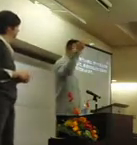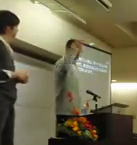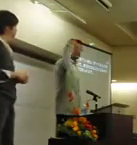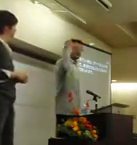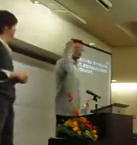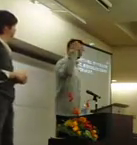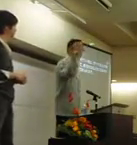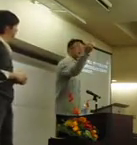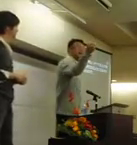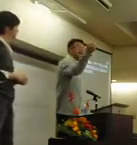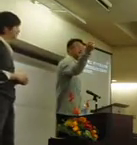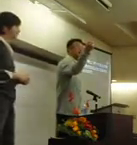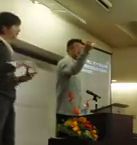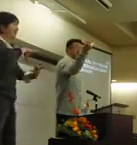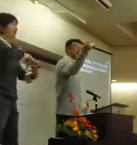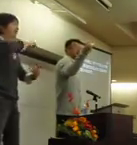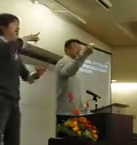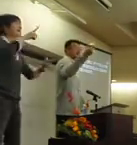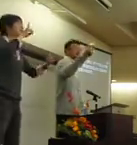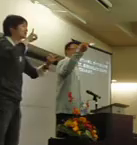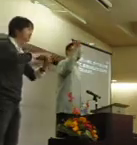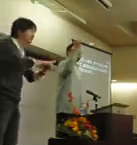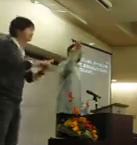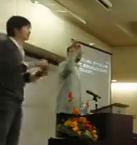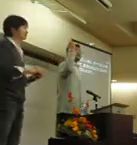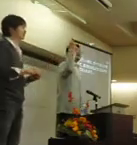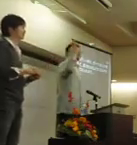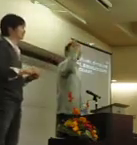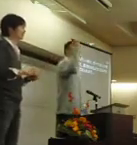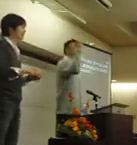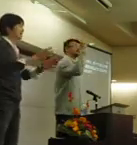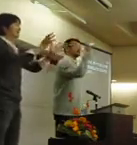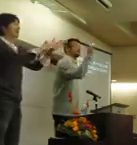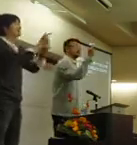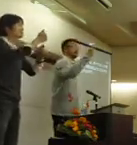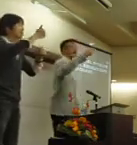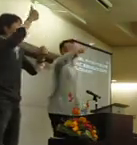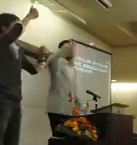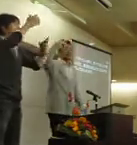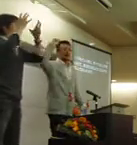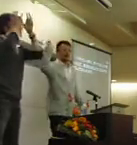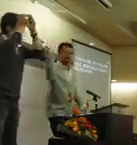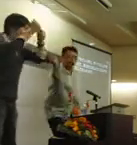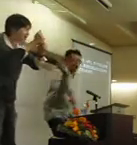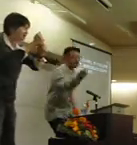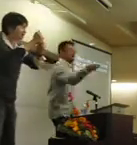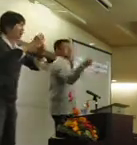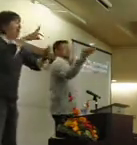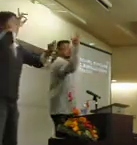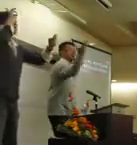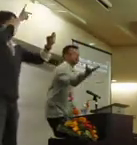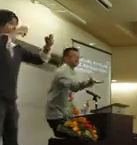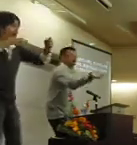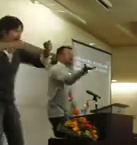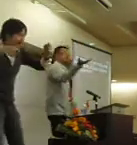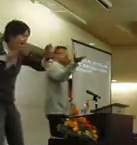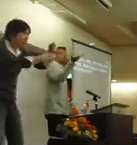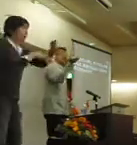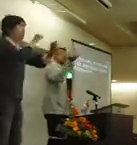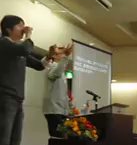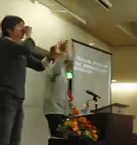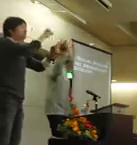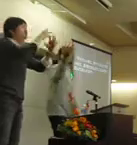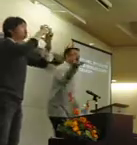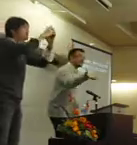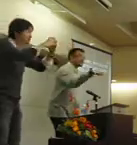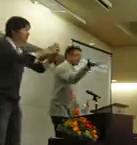ね、霊的にもうイエス様を信じました。もう買い取られたんです。神様に良い身として